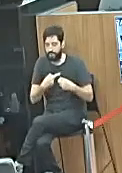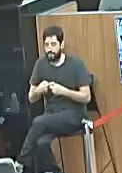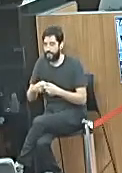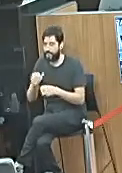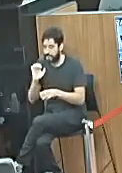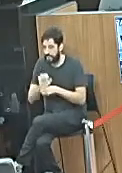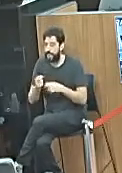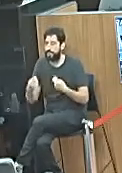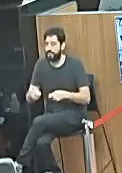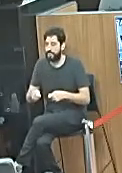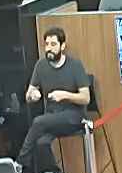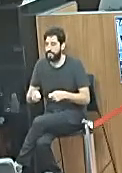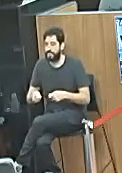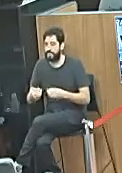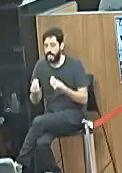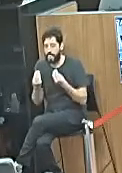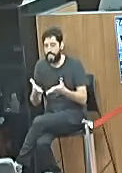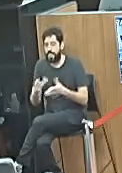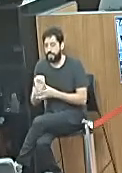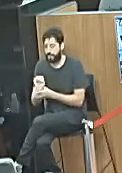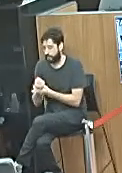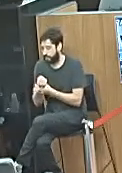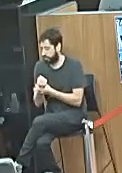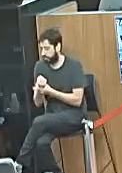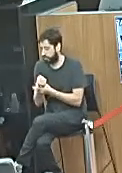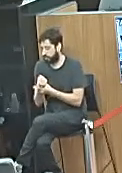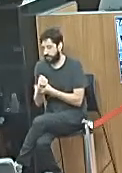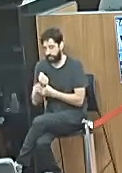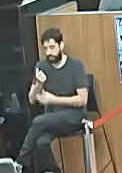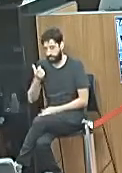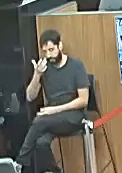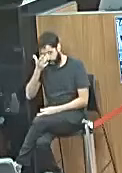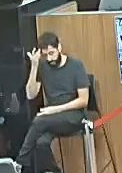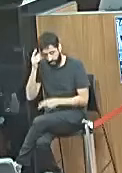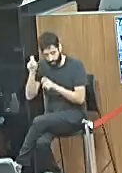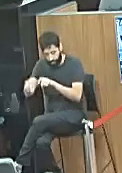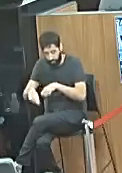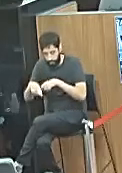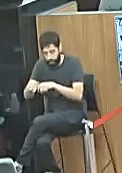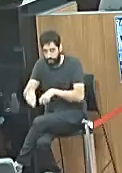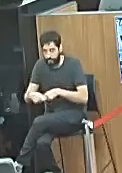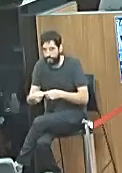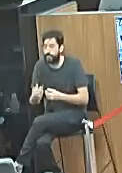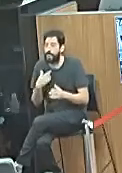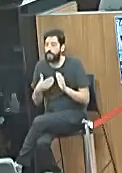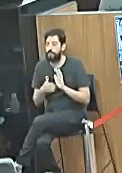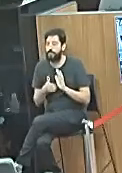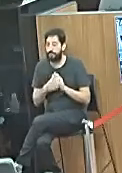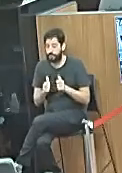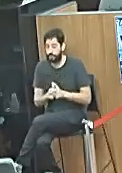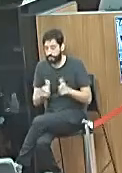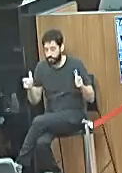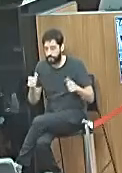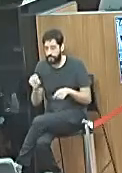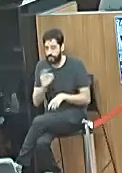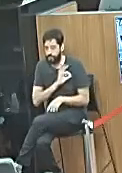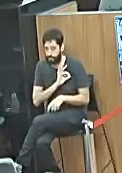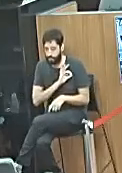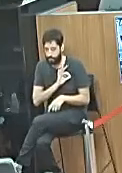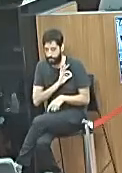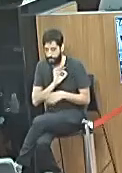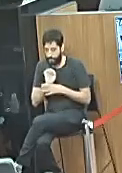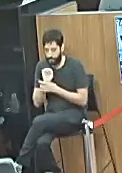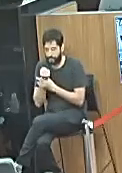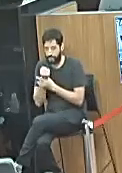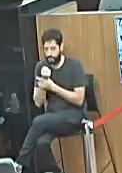garantir segurança aos nossos patrulheiros rurais portanto propomos a ampliação das patrulhas de